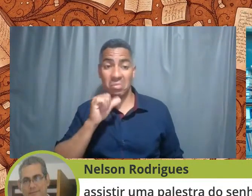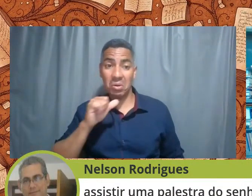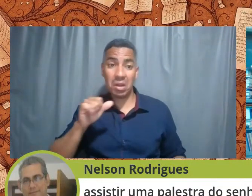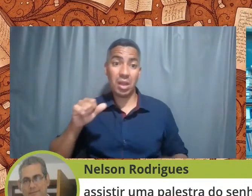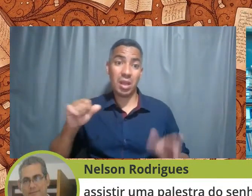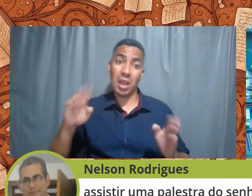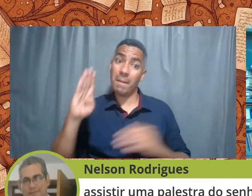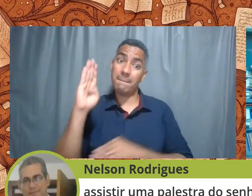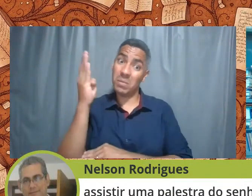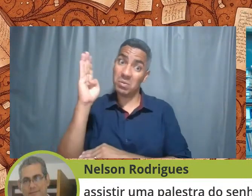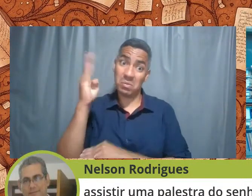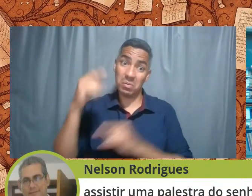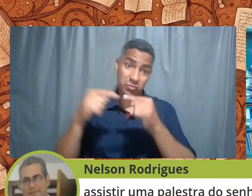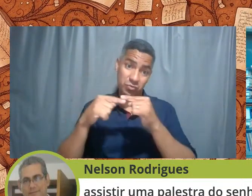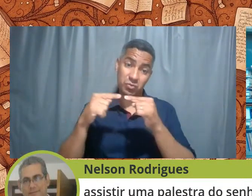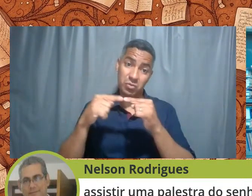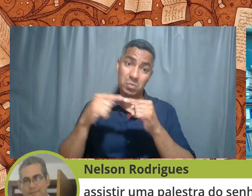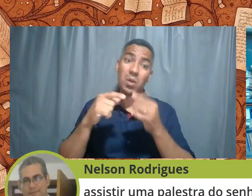morais de ser,